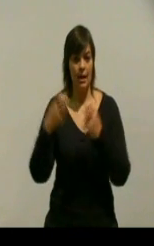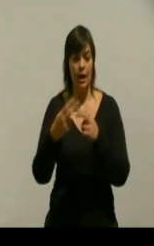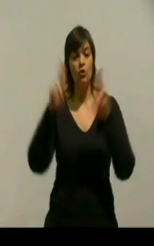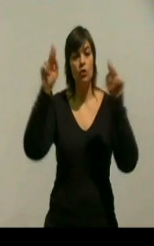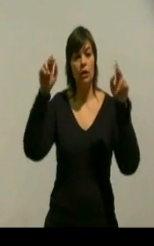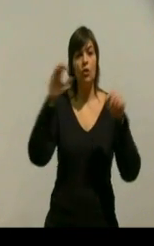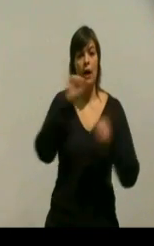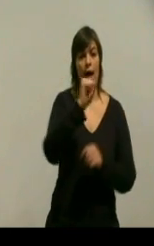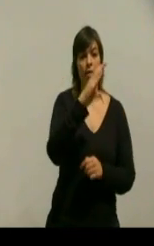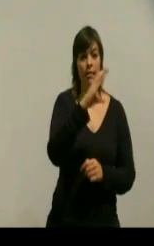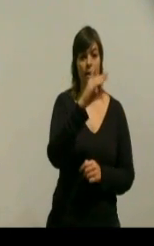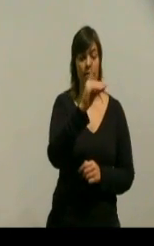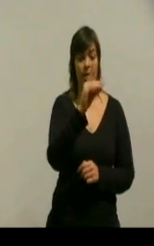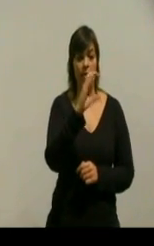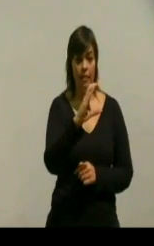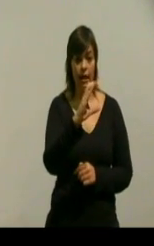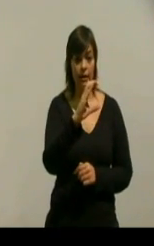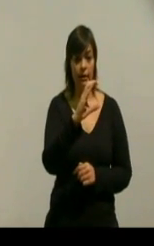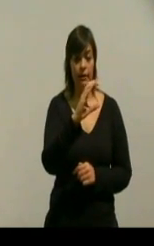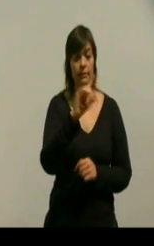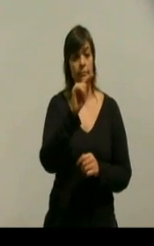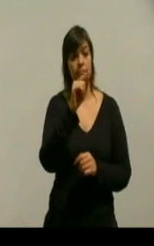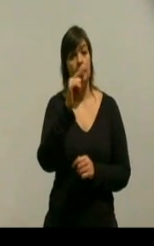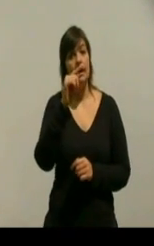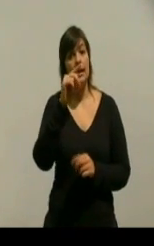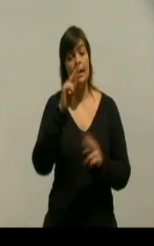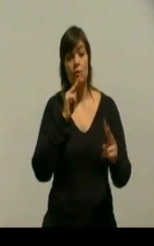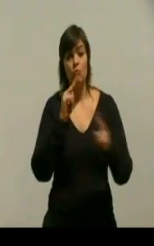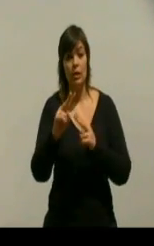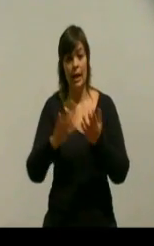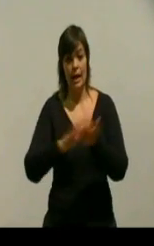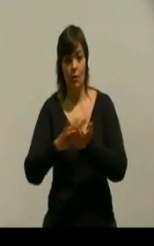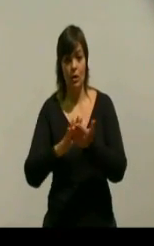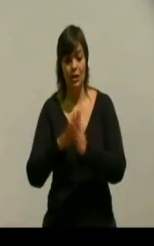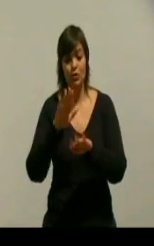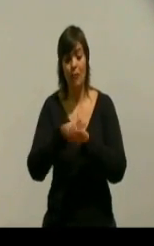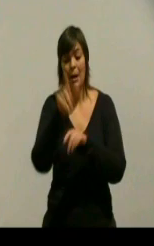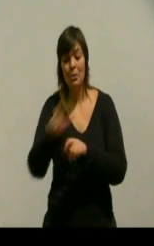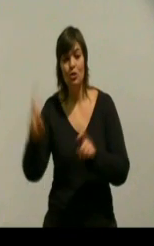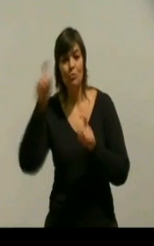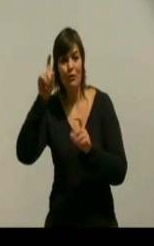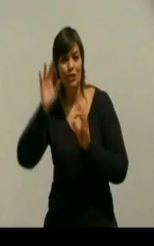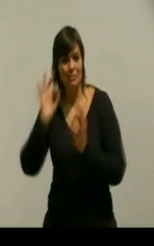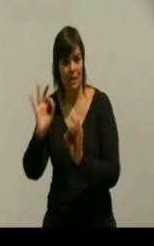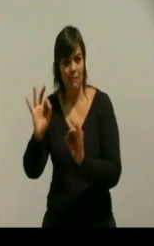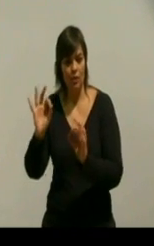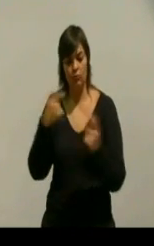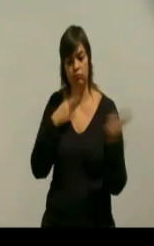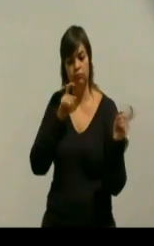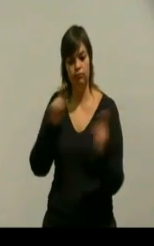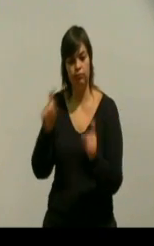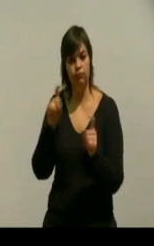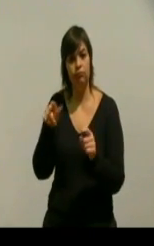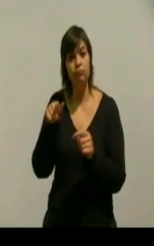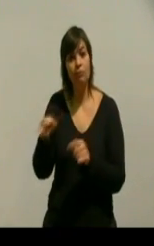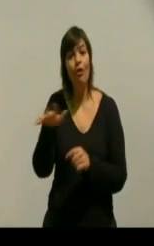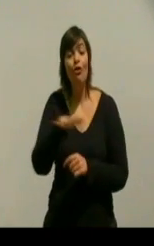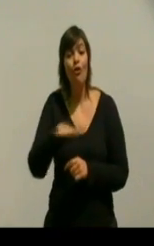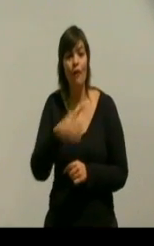titulado ACDC, Respuesta a la Lengua de Signos para Docentes. Fue en Badajoz en